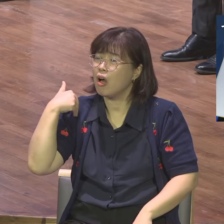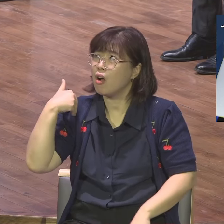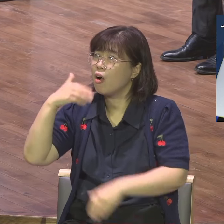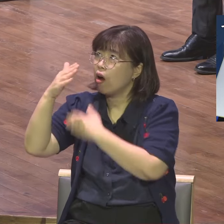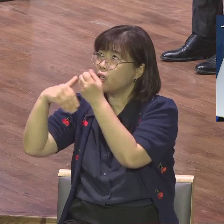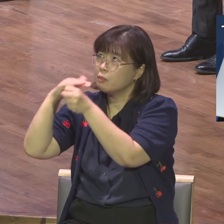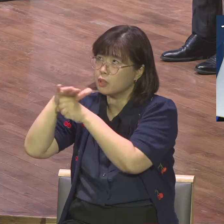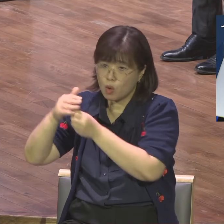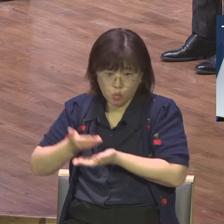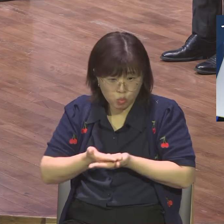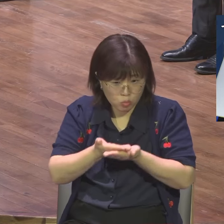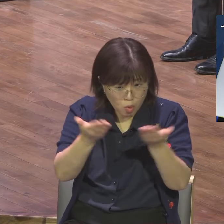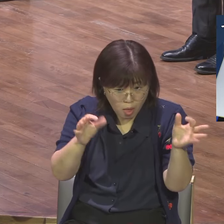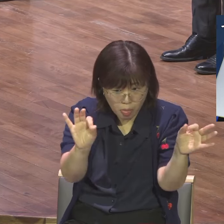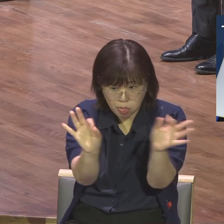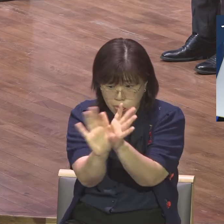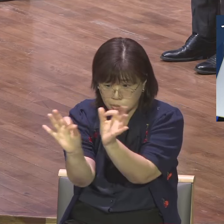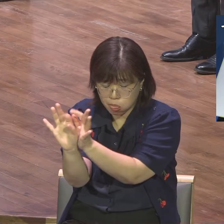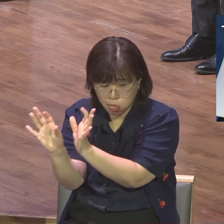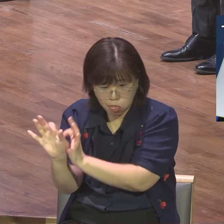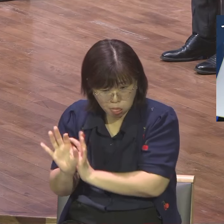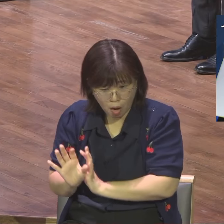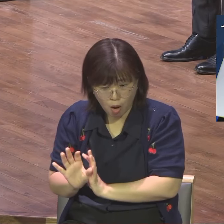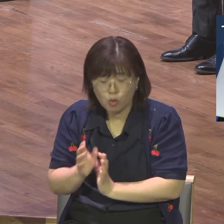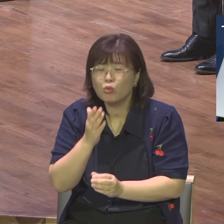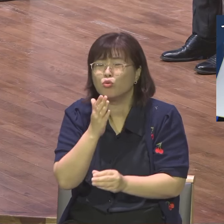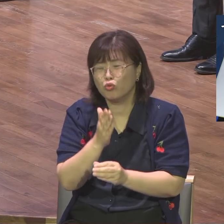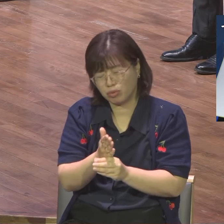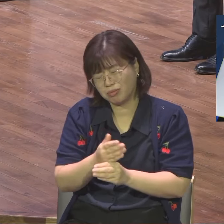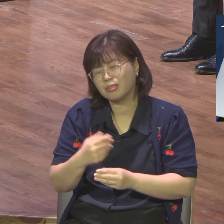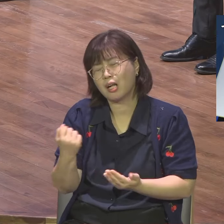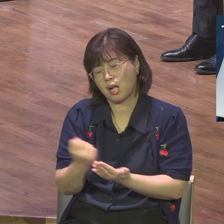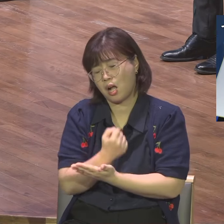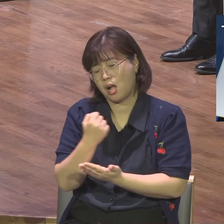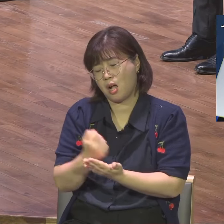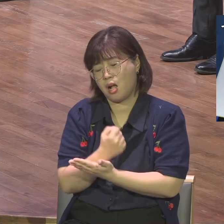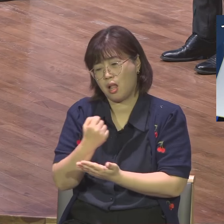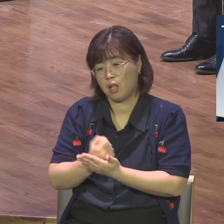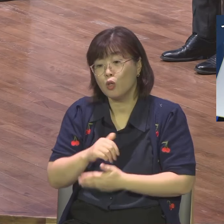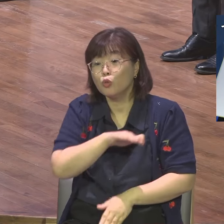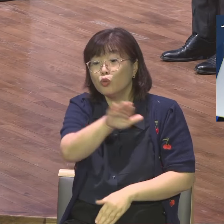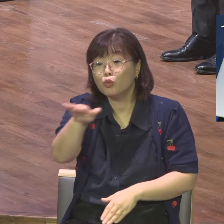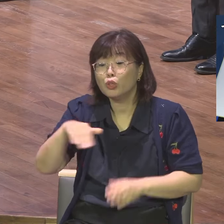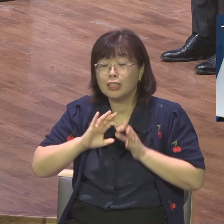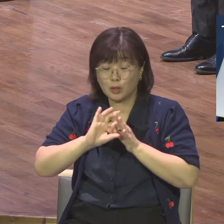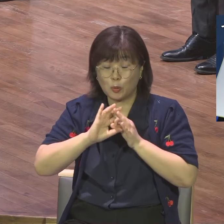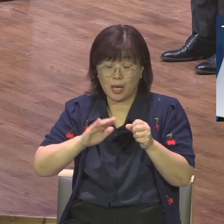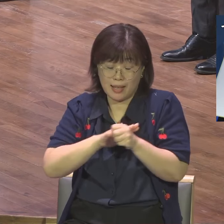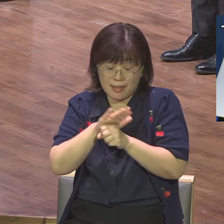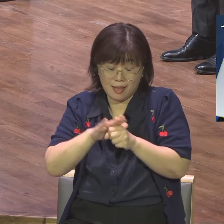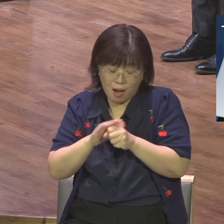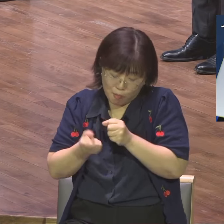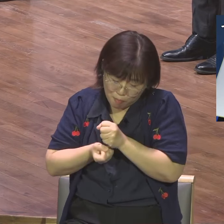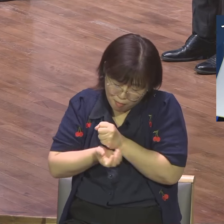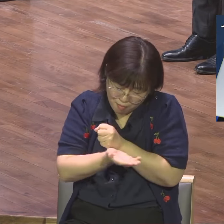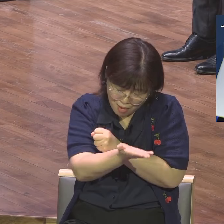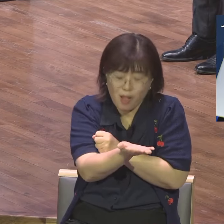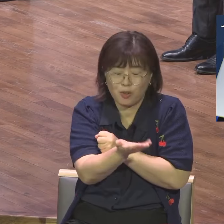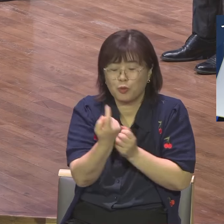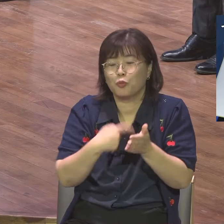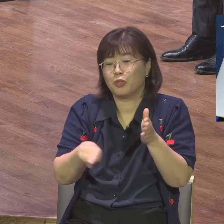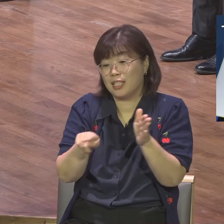사랑 아무 볼품 없는 우리를 사랑하시는 그 참 사랑이 전달되기를 기도하는 마음으로 특별히 영국